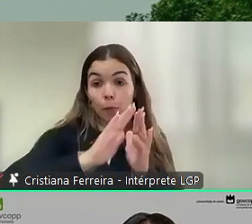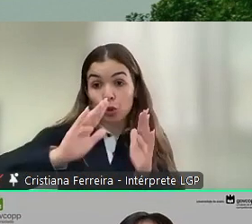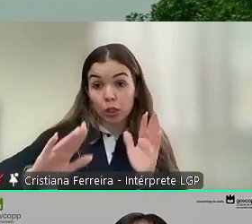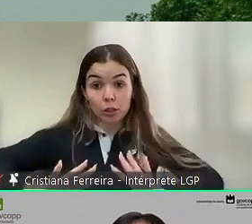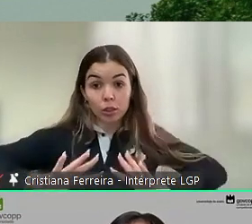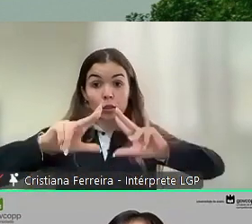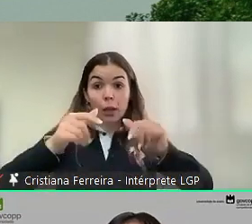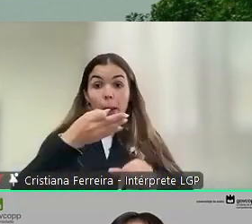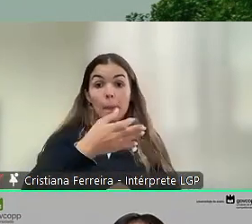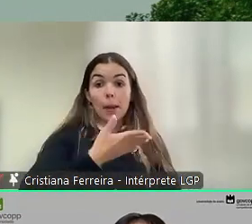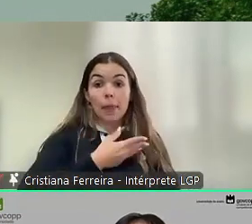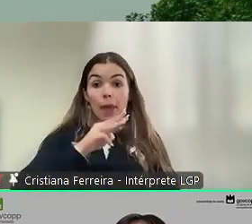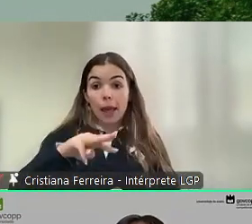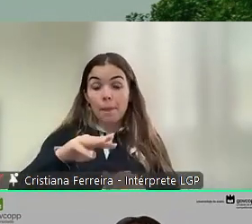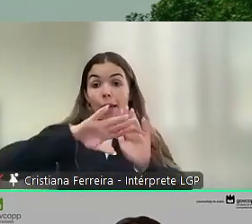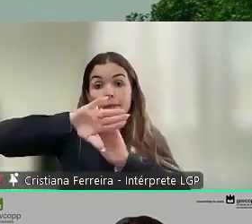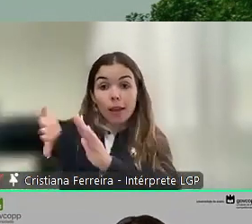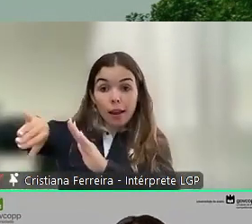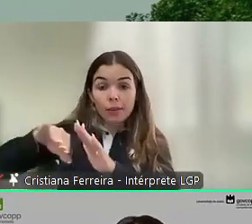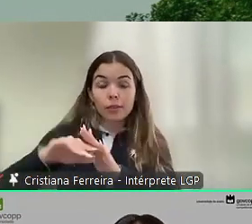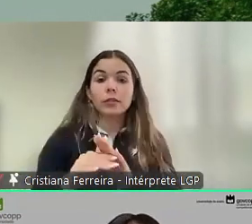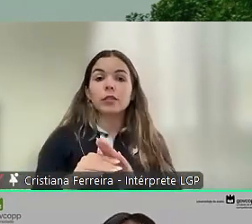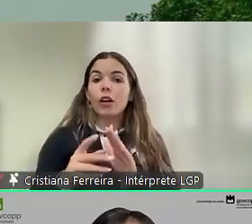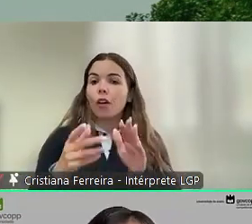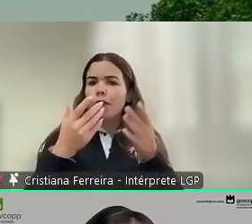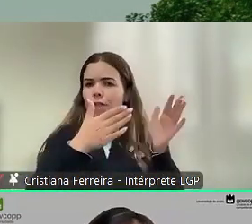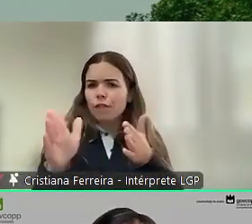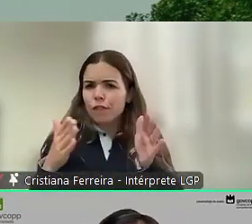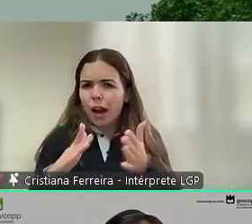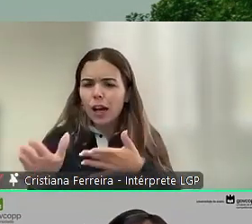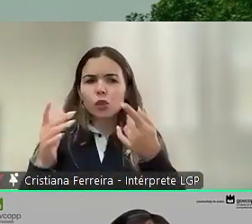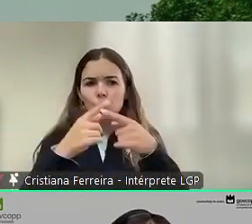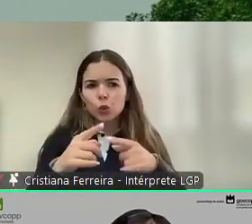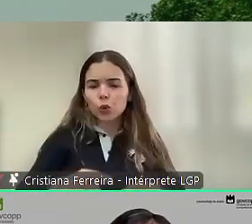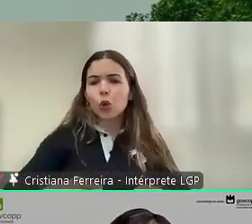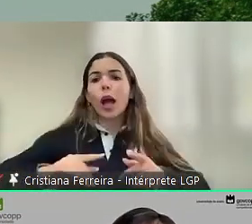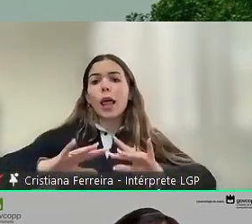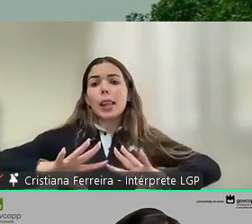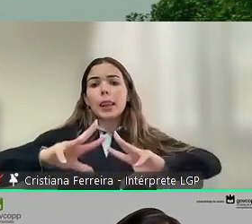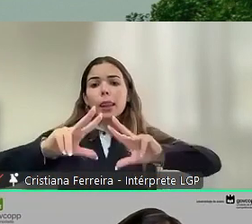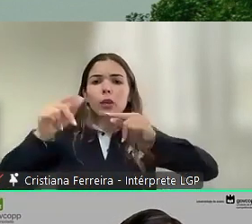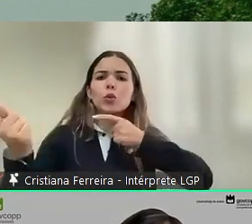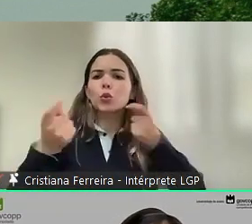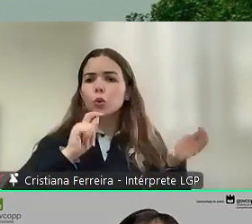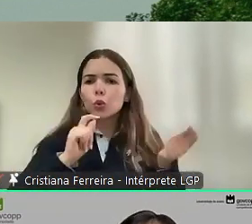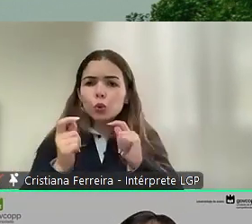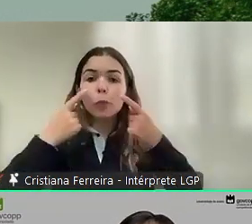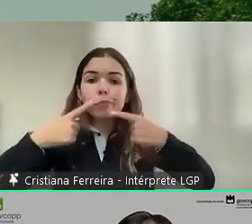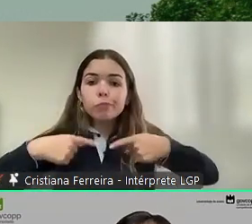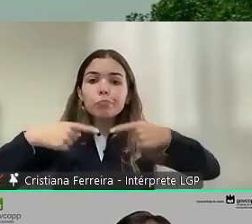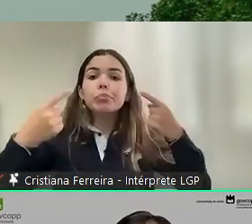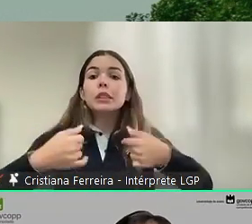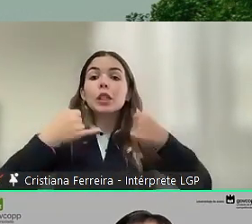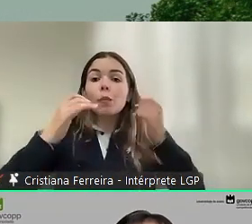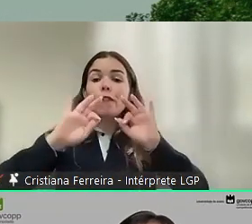desenvolvimento de um PDM à direita, que passa pelas diferentes fases de deliberação, elaboração, discussão pública e depois a versão final do plano